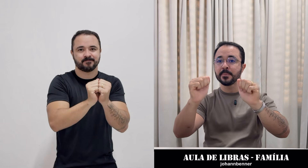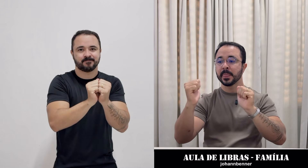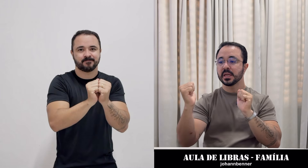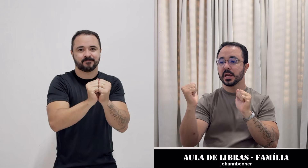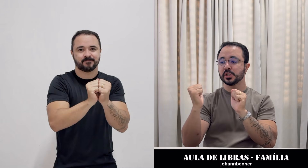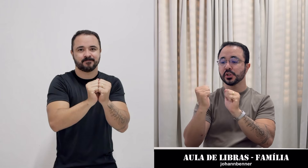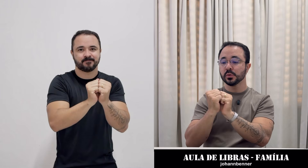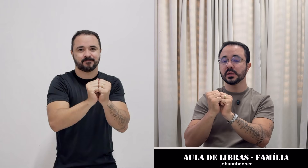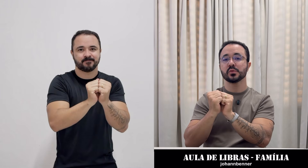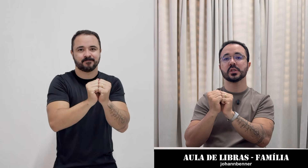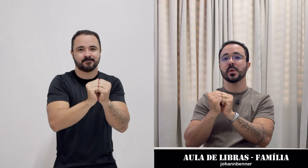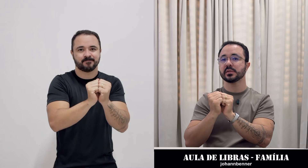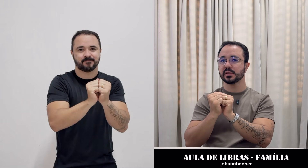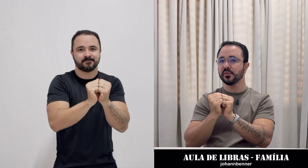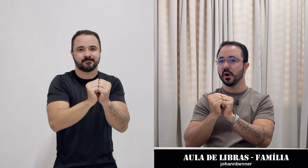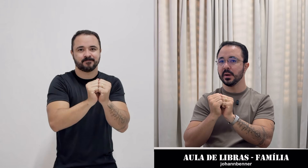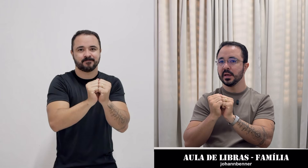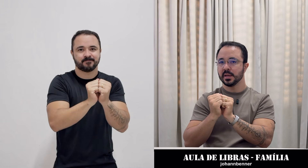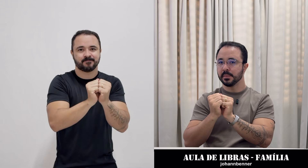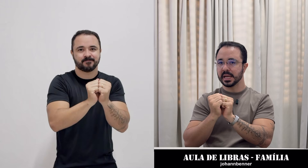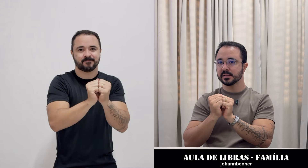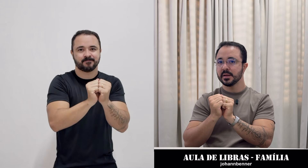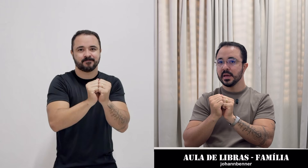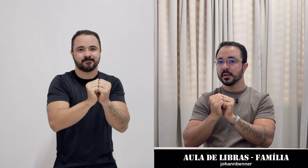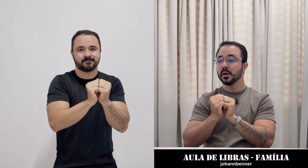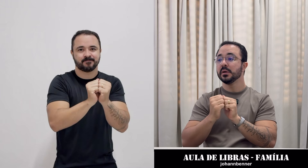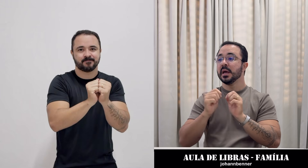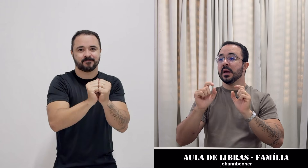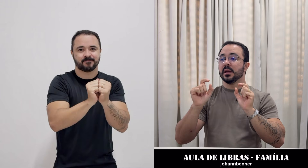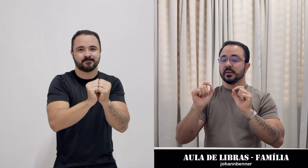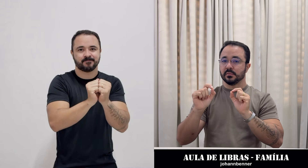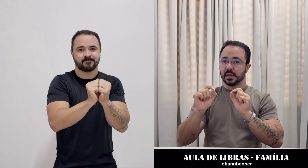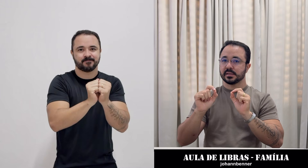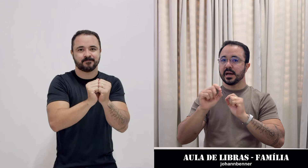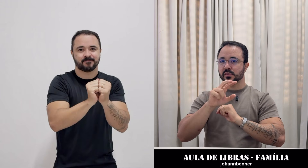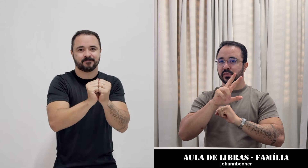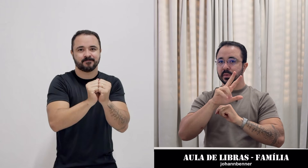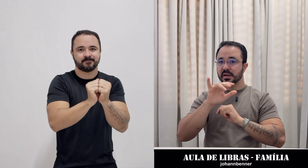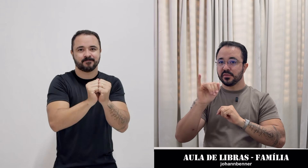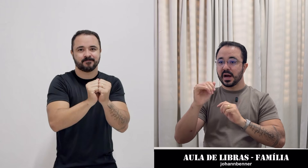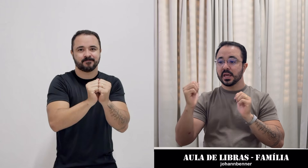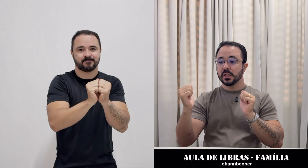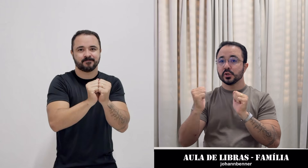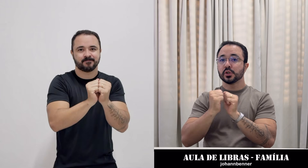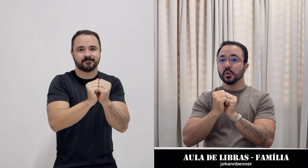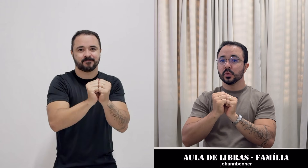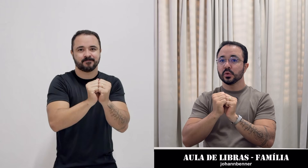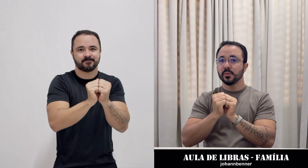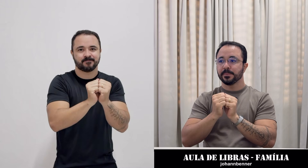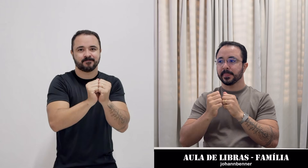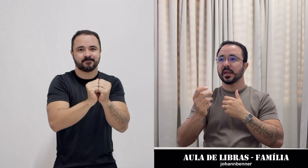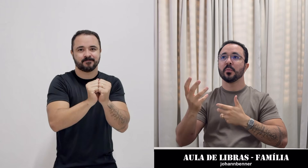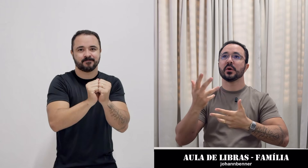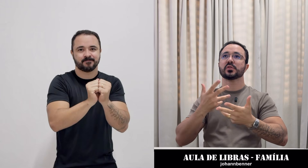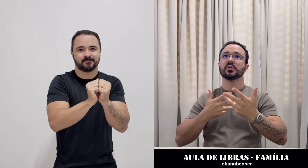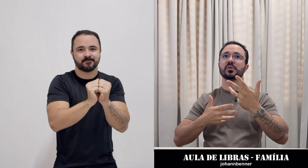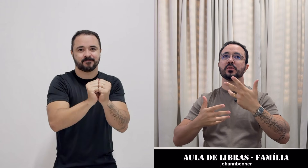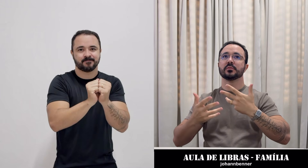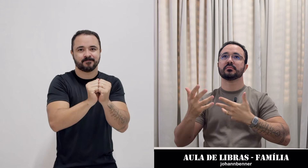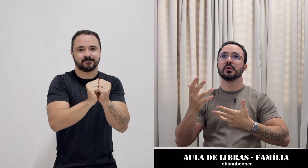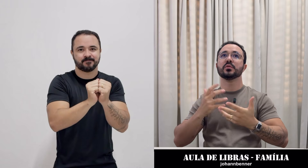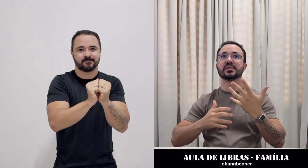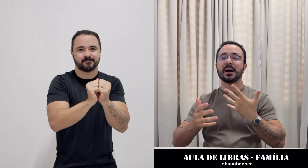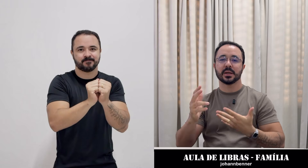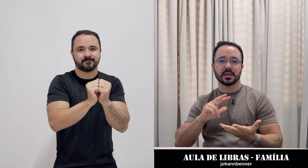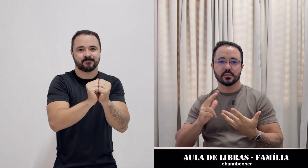em A e aí junta as duas mãos dessa forma. Beleza? Então, nesse caso, família vai junto. O que eu